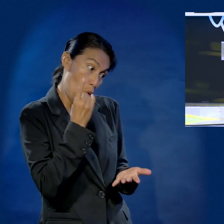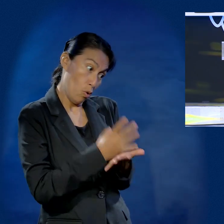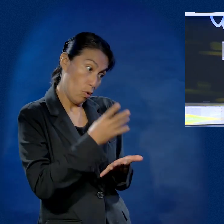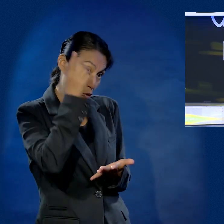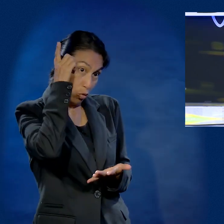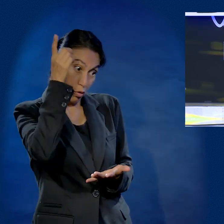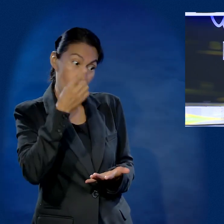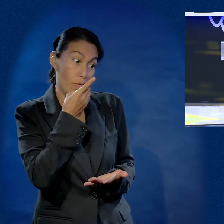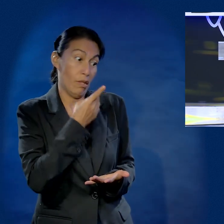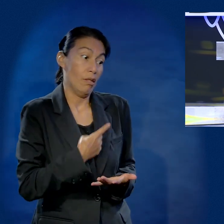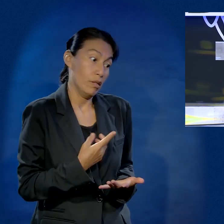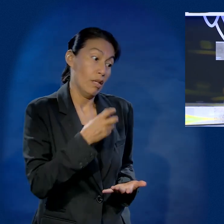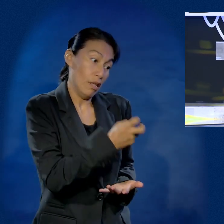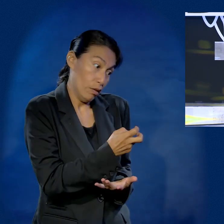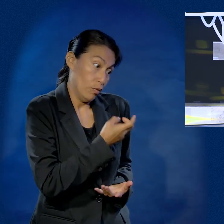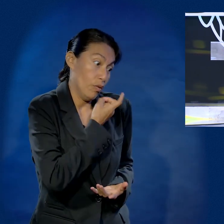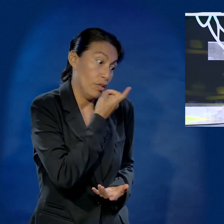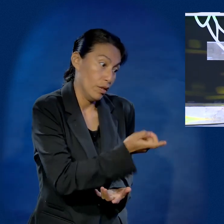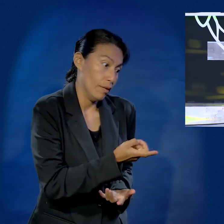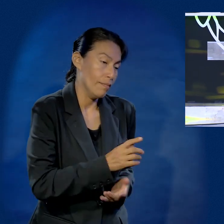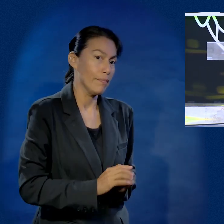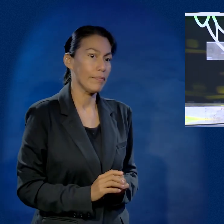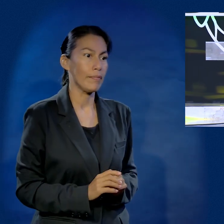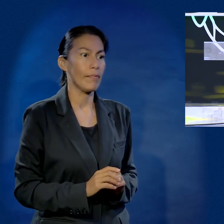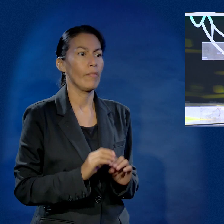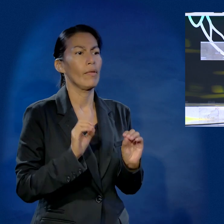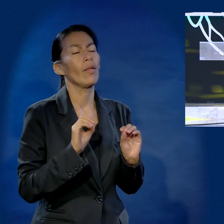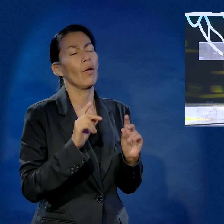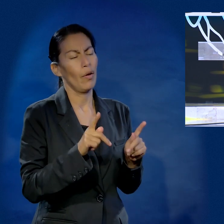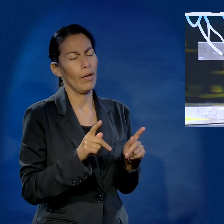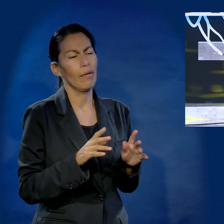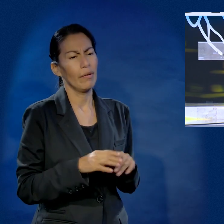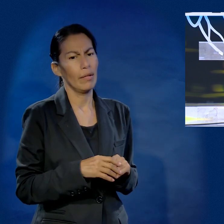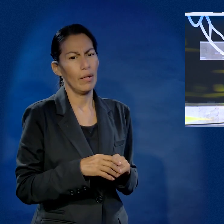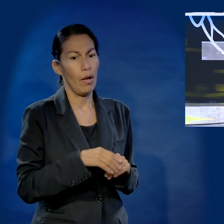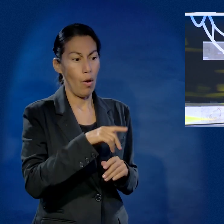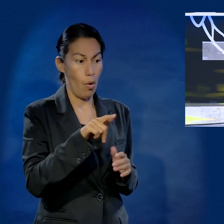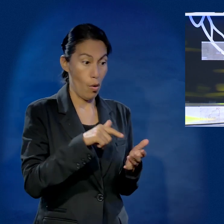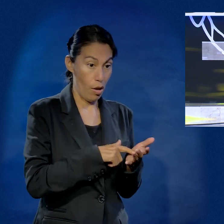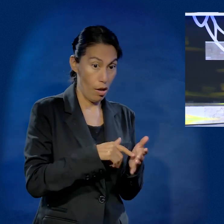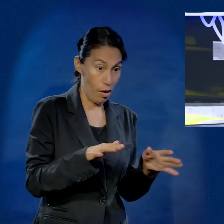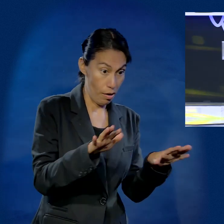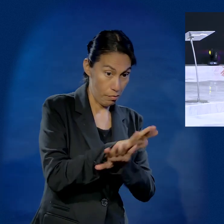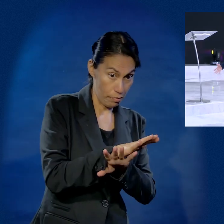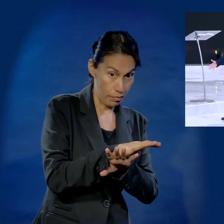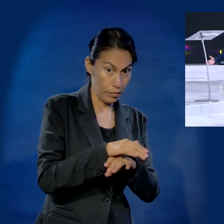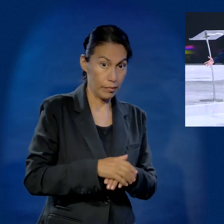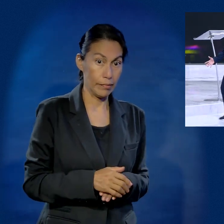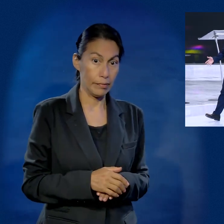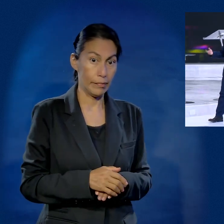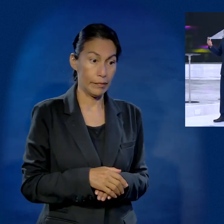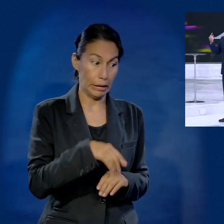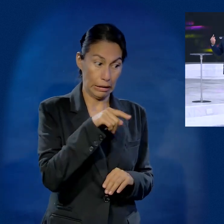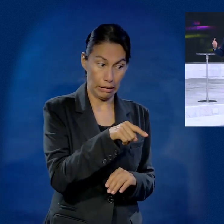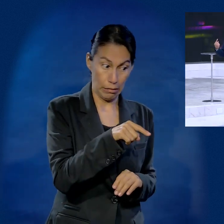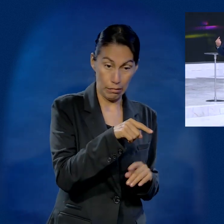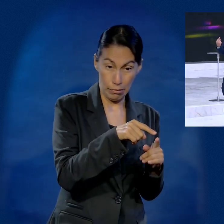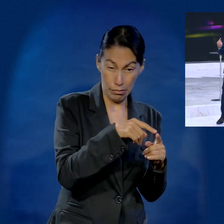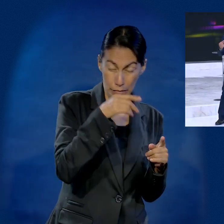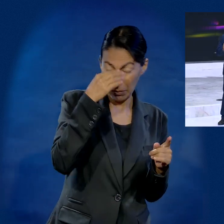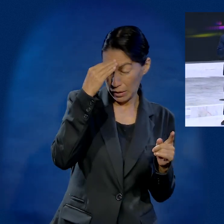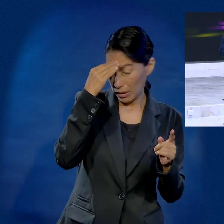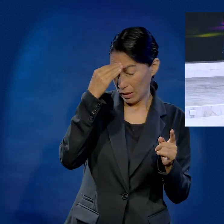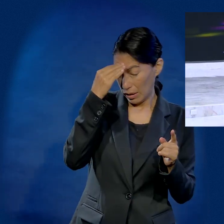diga. Ah, ¿sabes qué? Vamos a cambiar de lugar, a ver si se te refresca la memoria. Y lo cambia de lugar. En la mente de